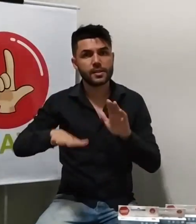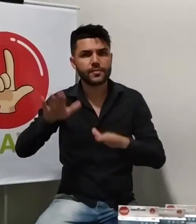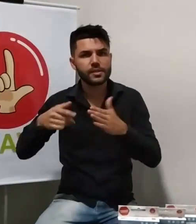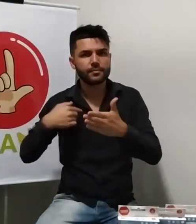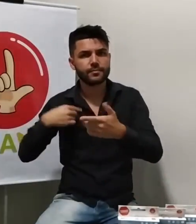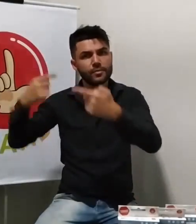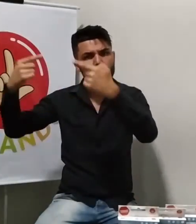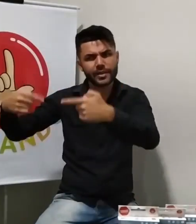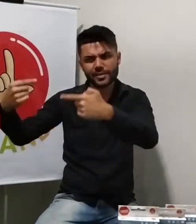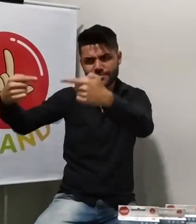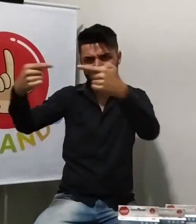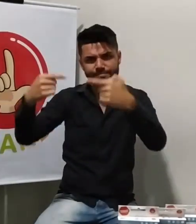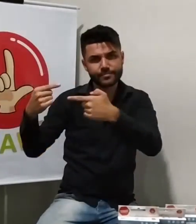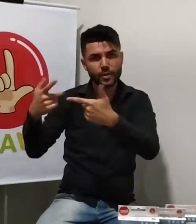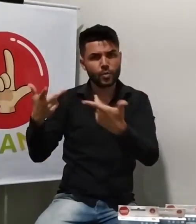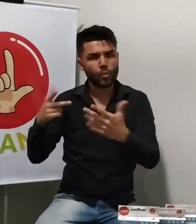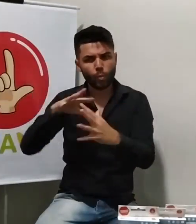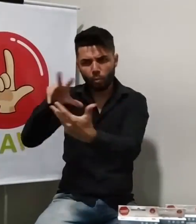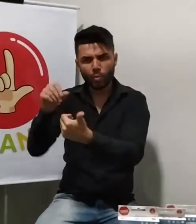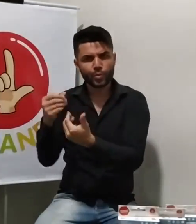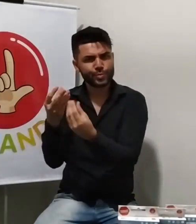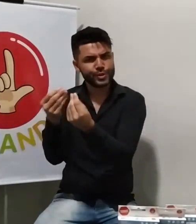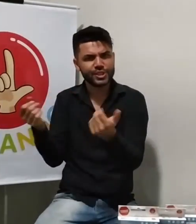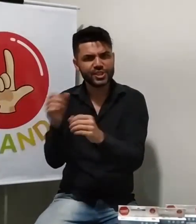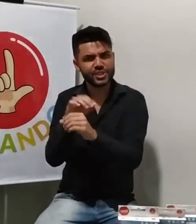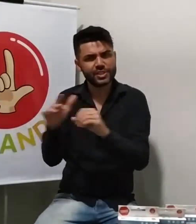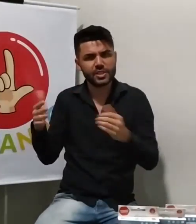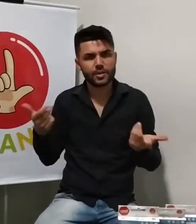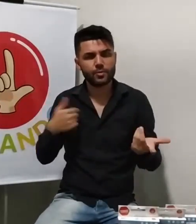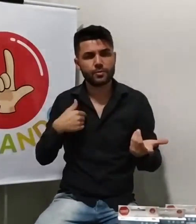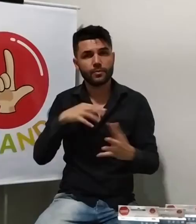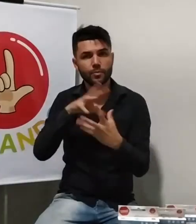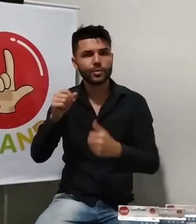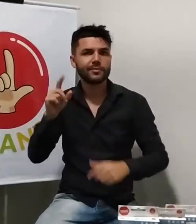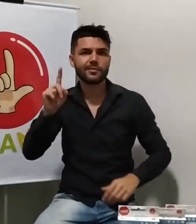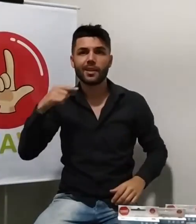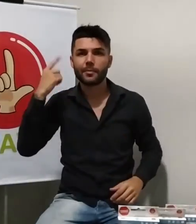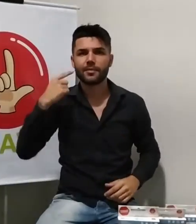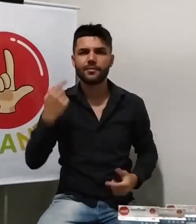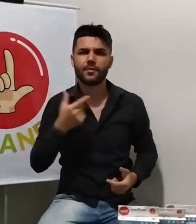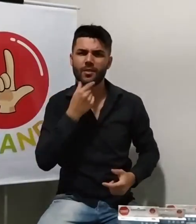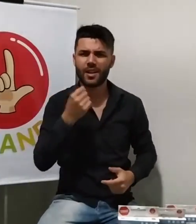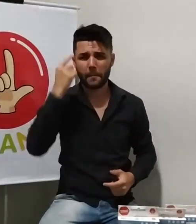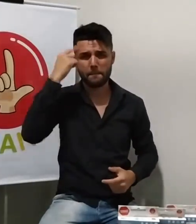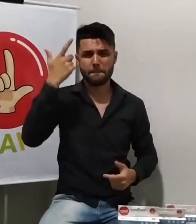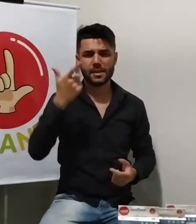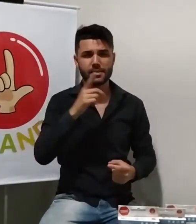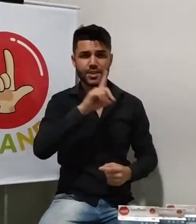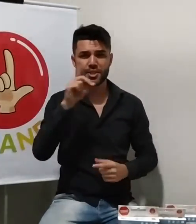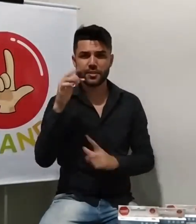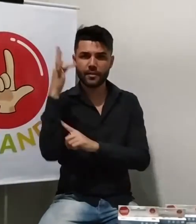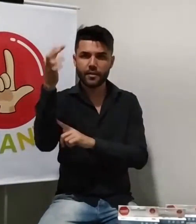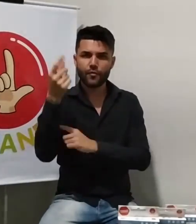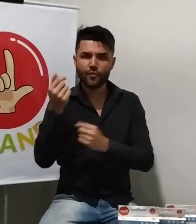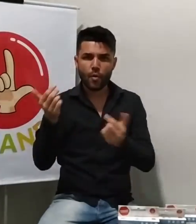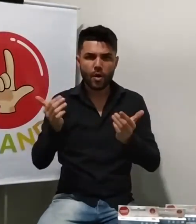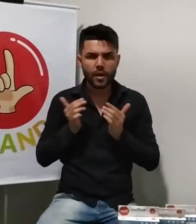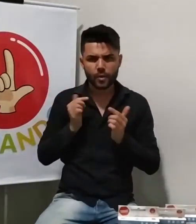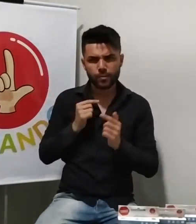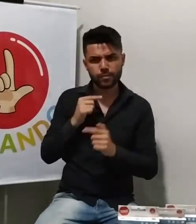é cheio de contradições. Esse mundo é meio louco, é maluco esse mundo, entendeu? Que às vezes o cara pensa, não, o dia que eu for rico, minha vida vai resolver. Já te aviso, não